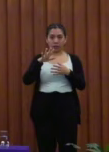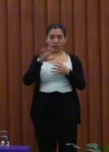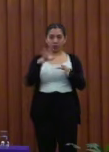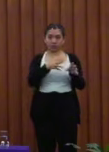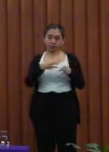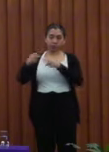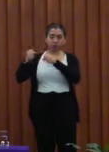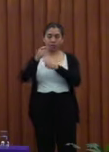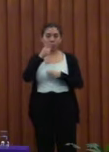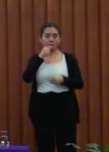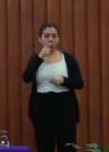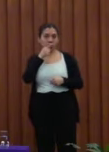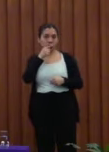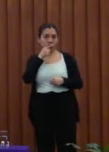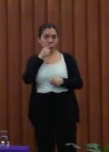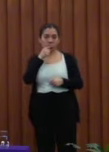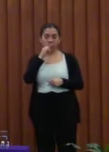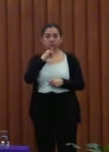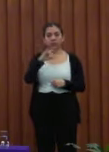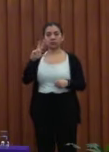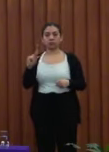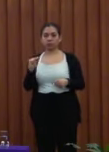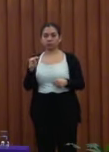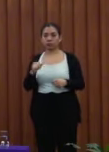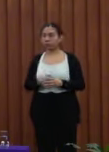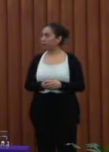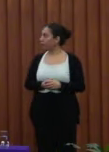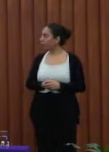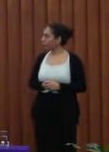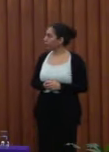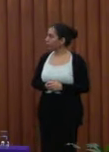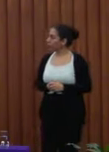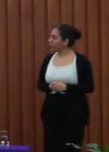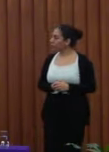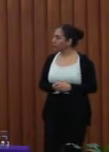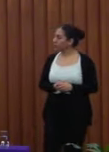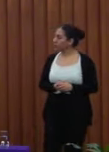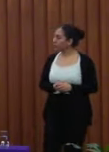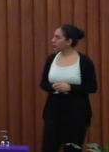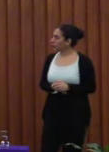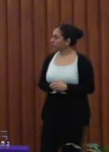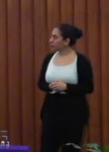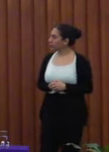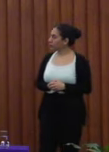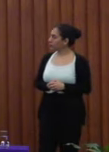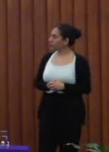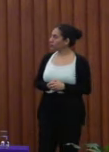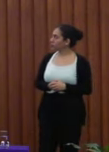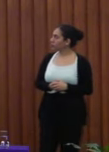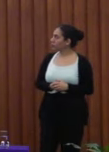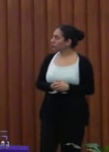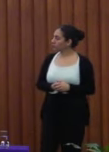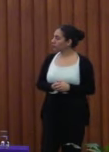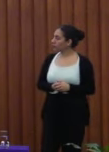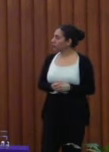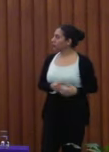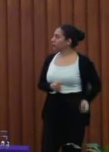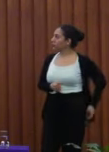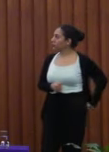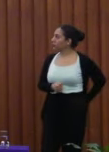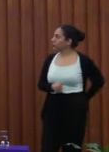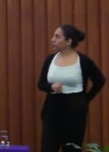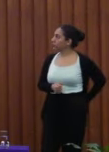descripción de lo que pasó en ese caso. Y bueno, vamos a regresar a la plataforma. Podemos pasar